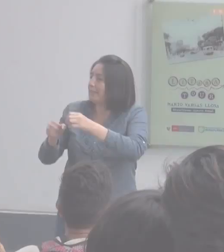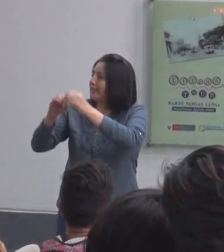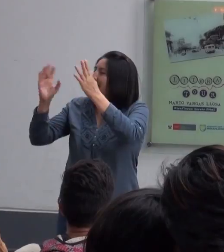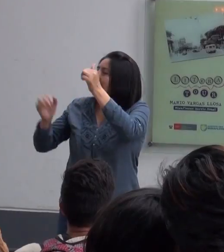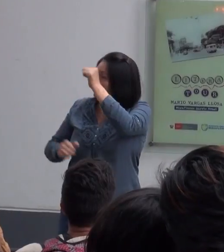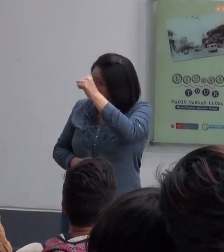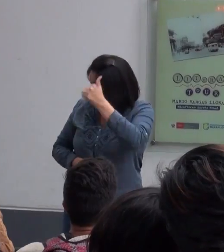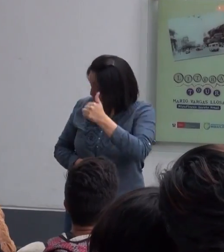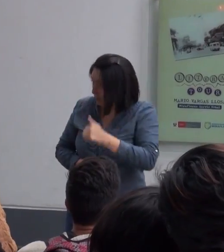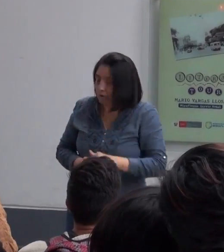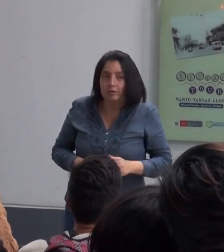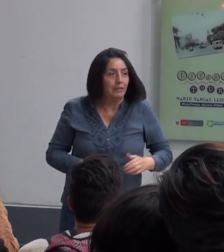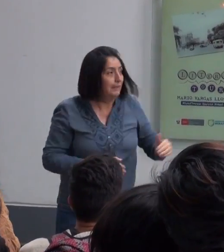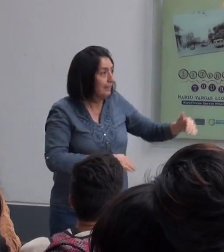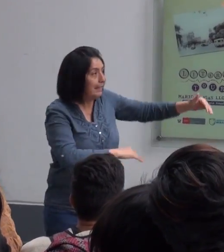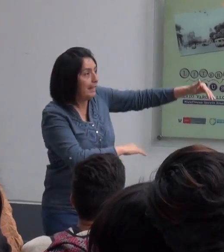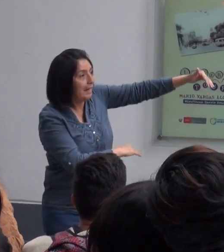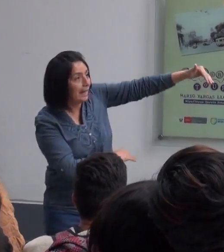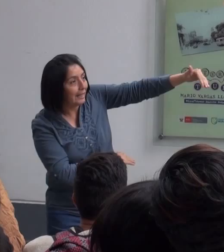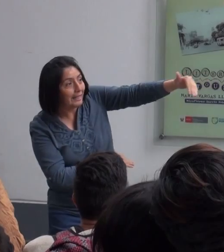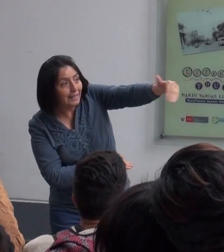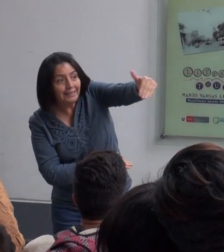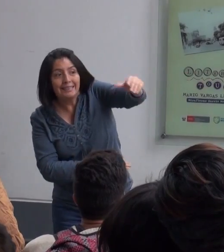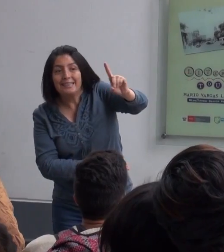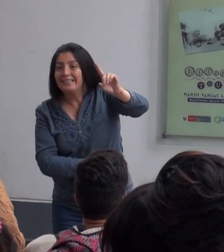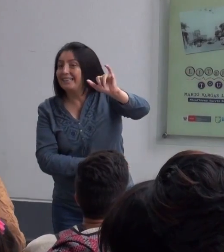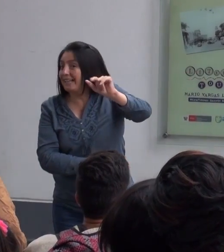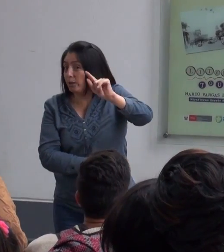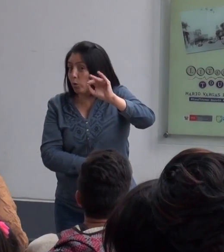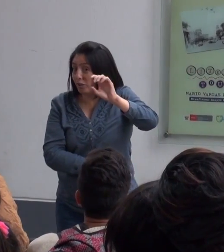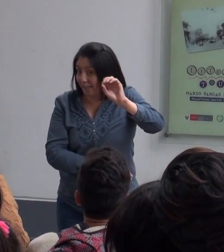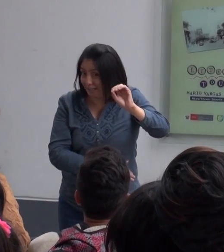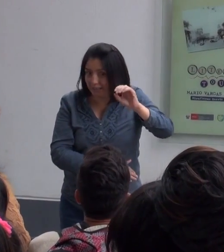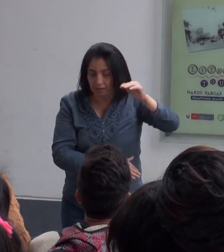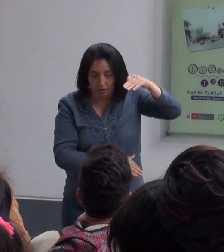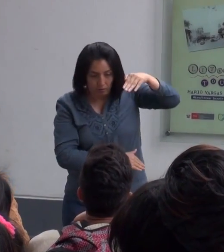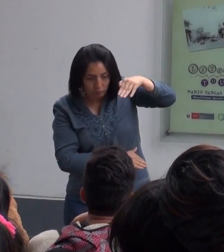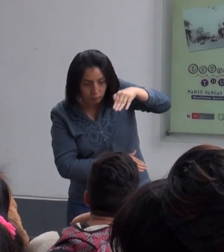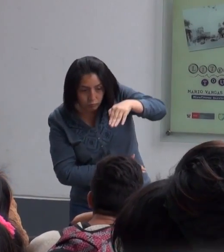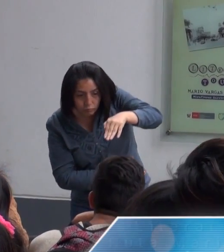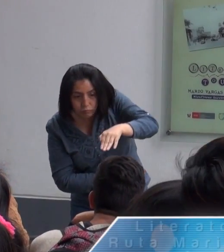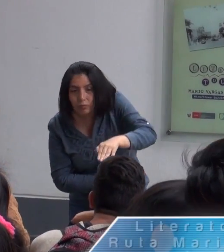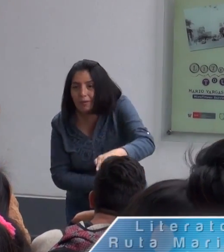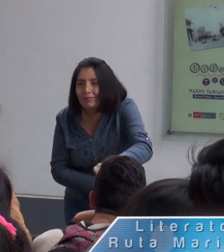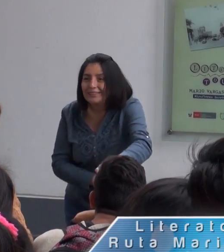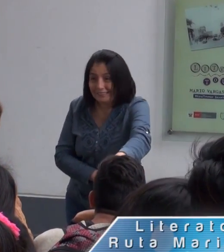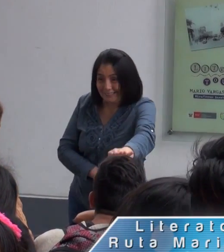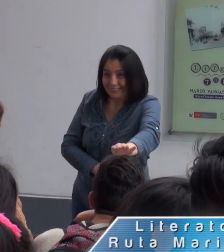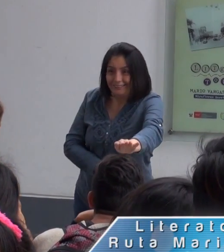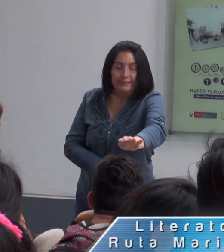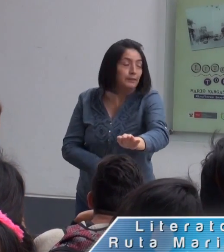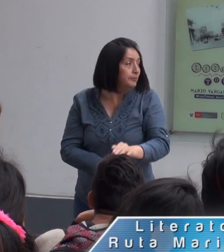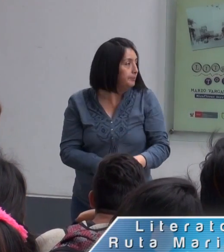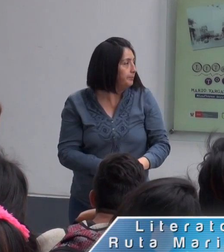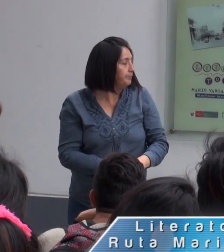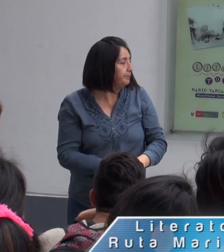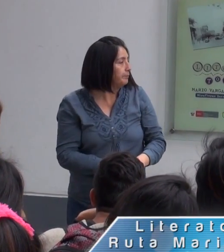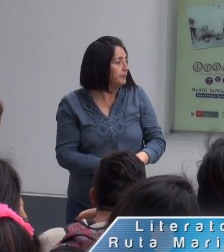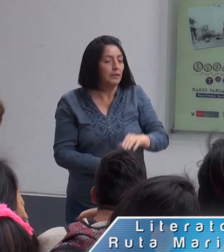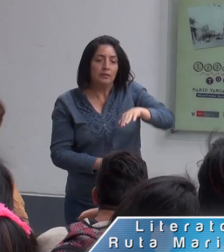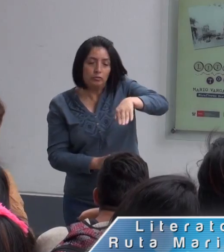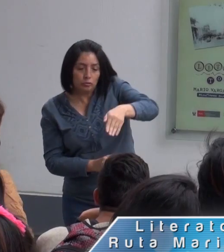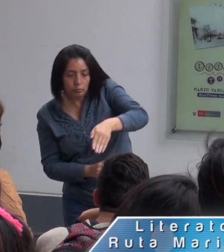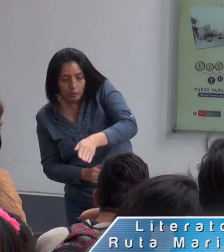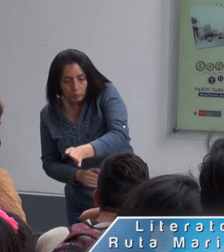la avenida diagonal desembocaba en una pequeña quebrada que se bifurca por un lado serpentea el